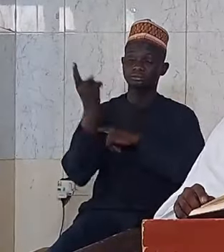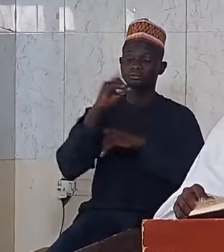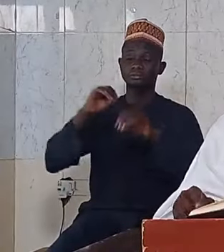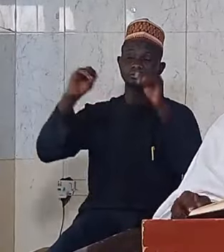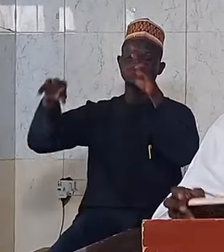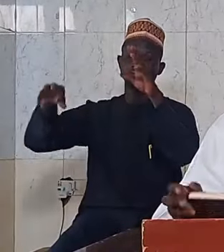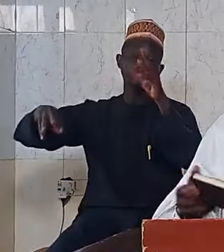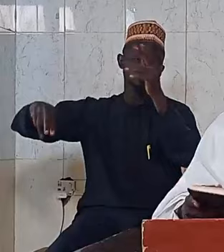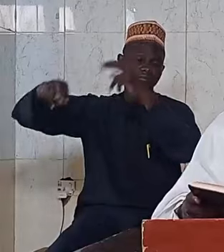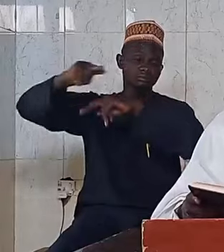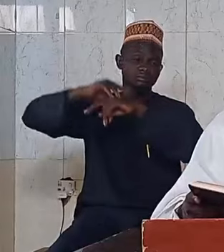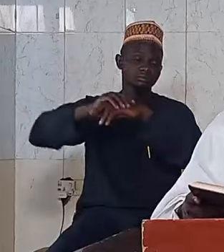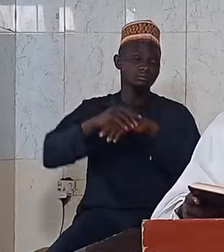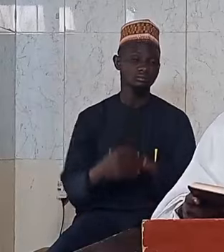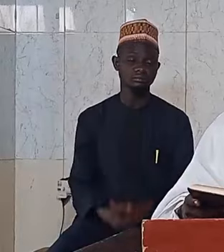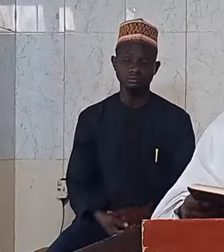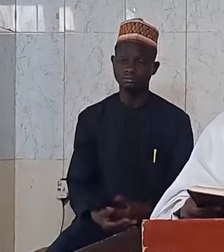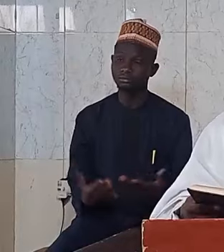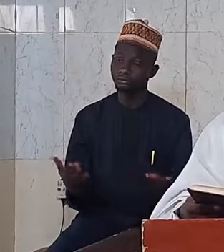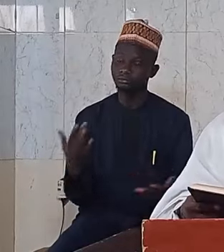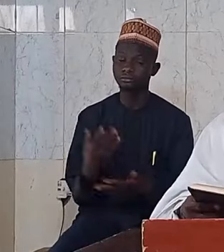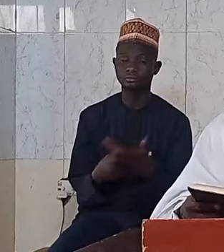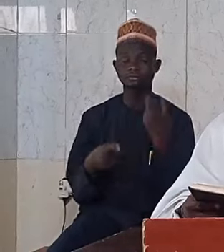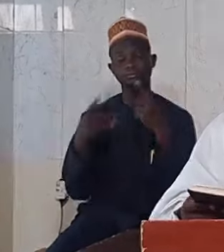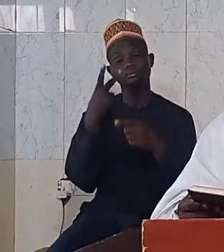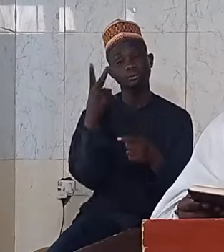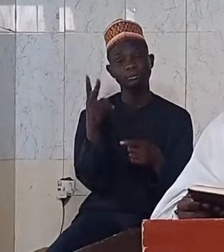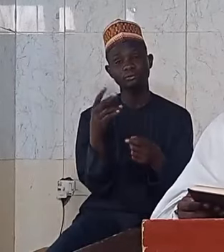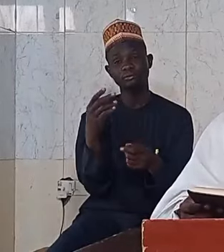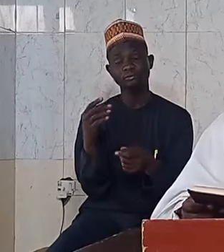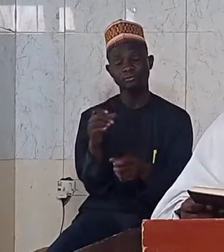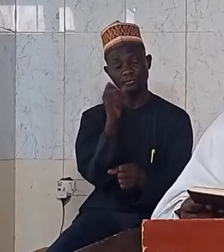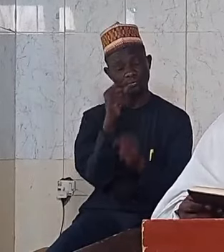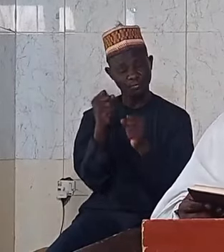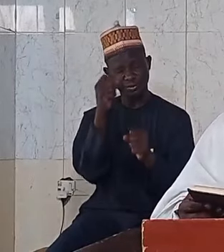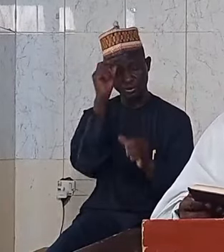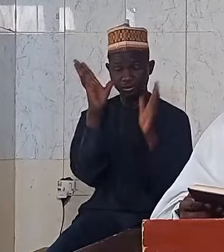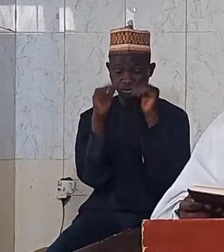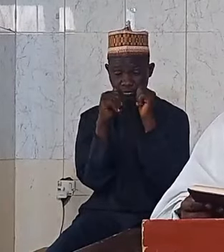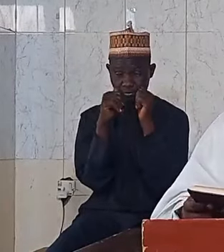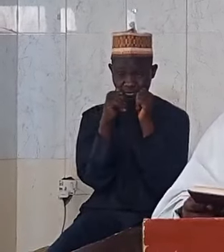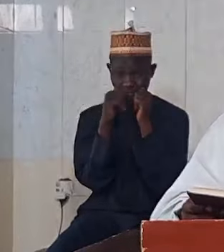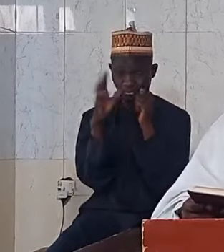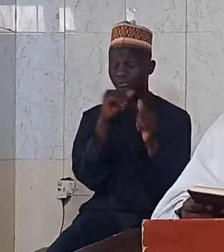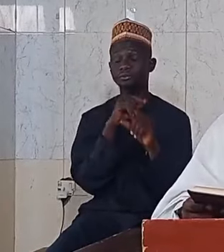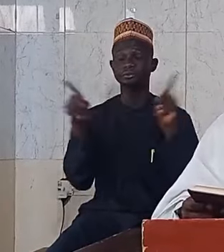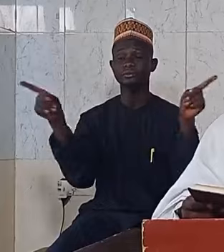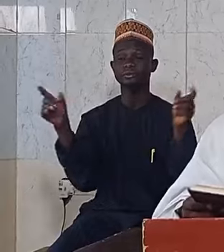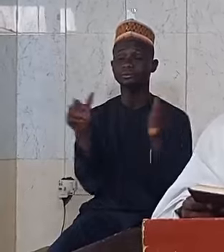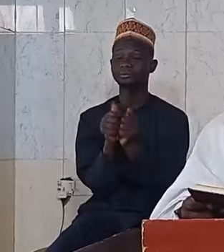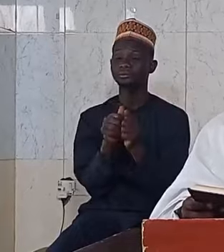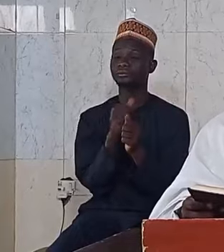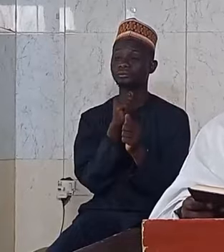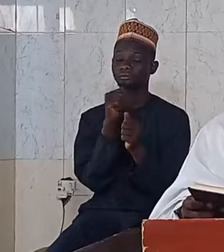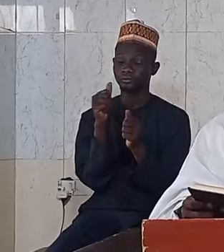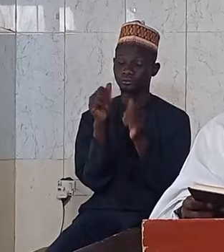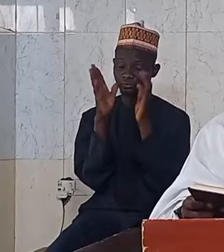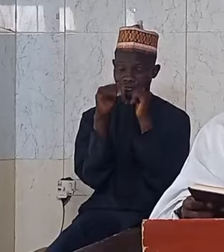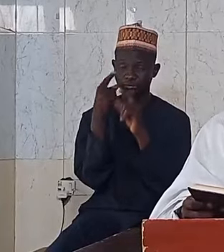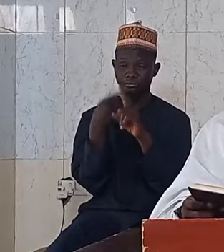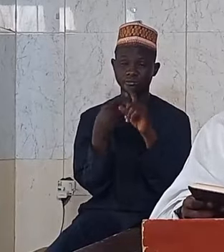shi haka ne ko ba haka to kaga ashe ƙarfin zuciyar mumini daban take da abin da ake